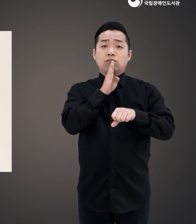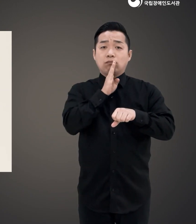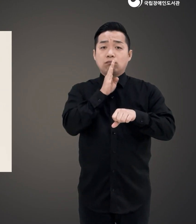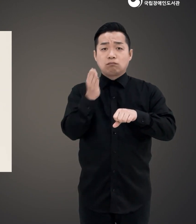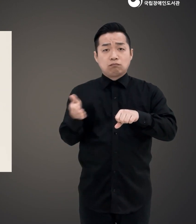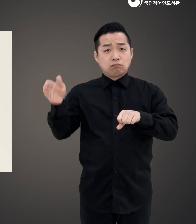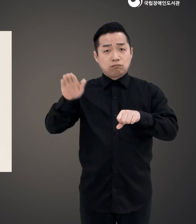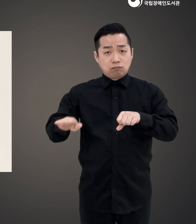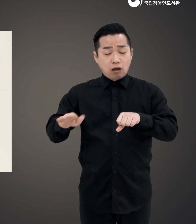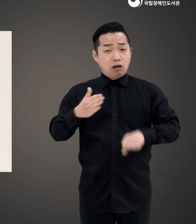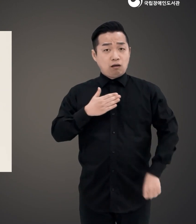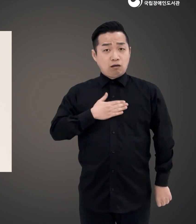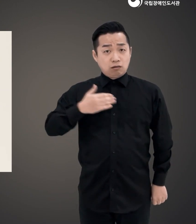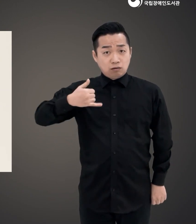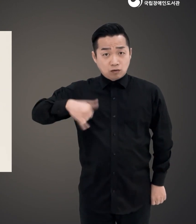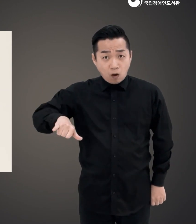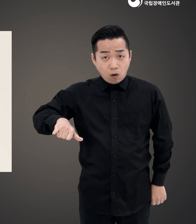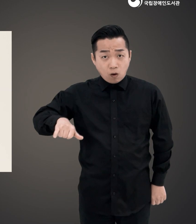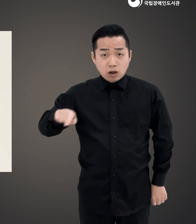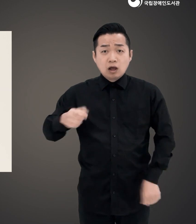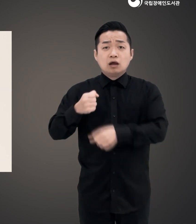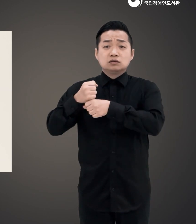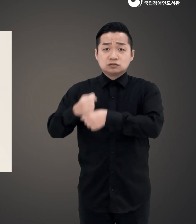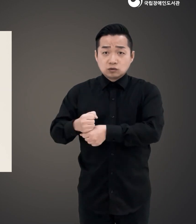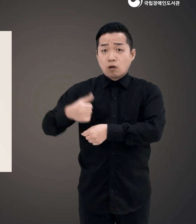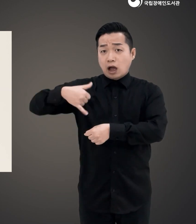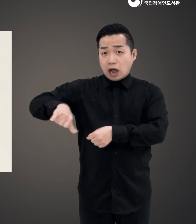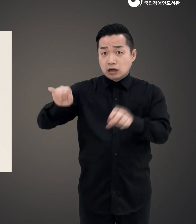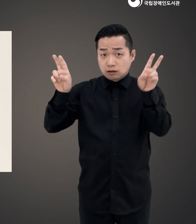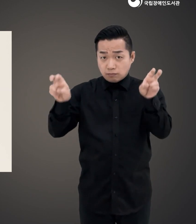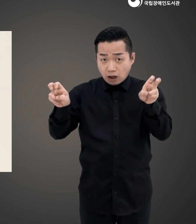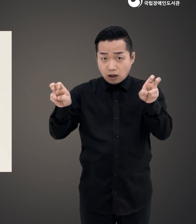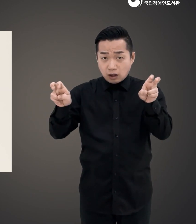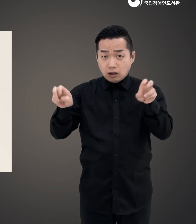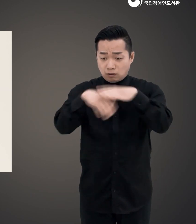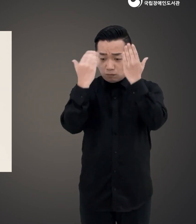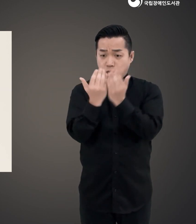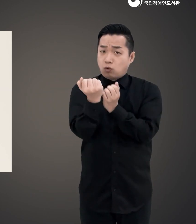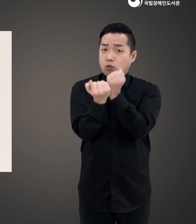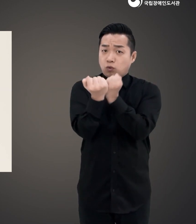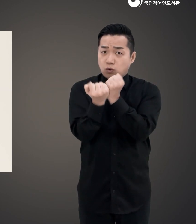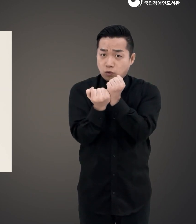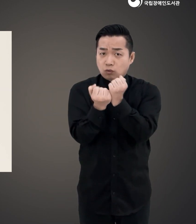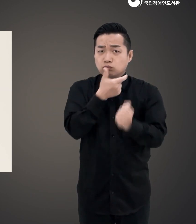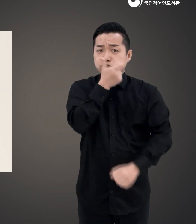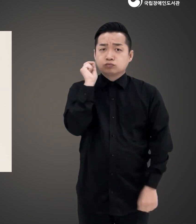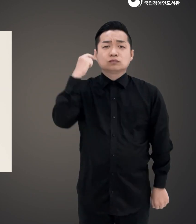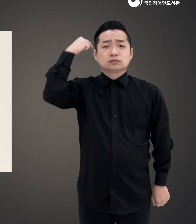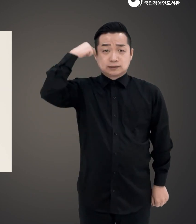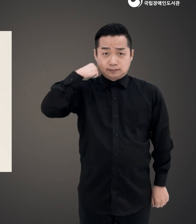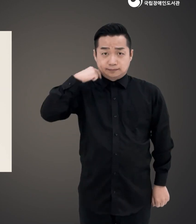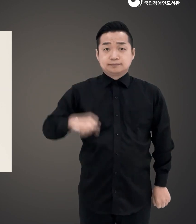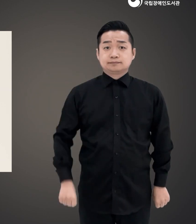맞지만 내 아이를 의존적인 아이라는 한마디로 정의하기엔 부족했다.